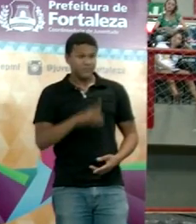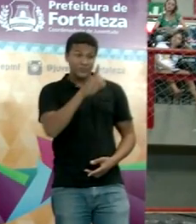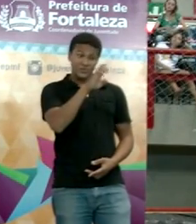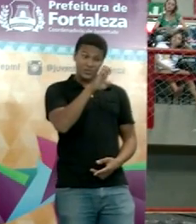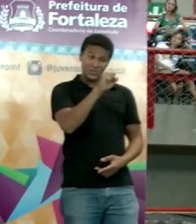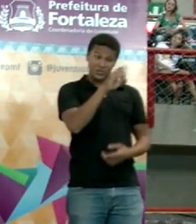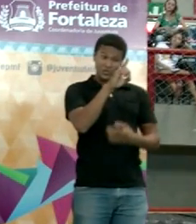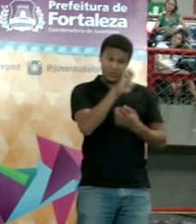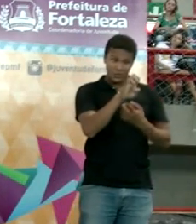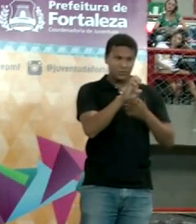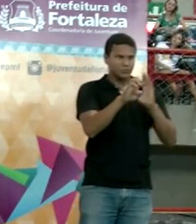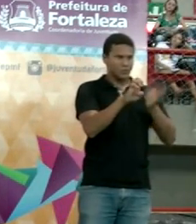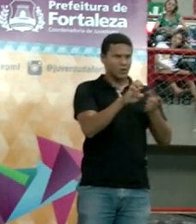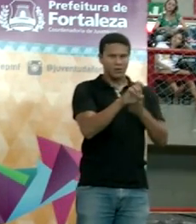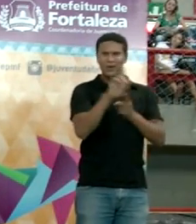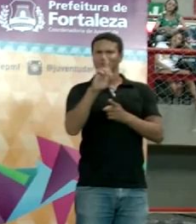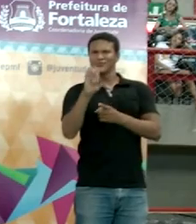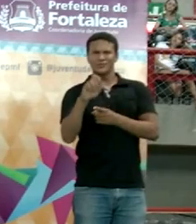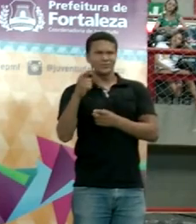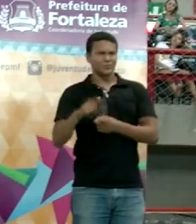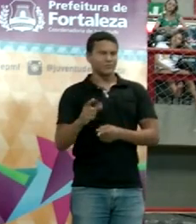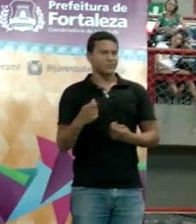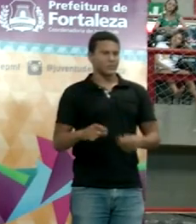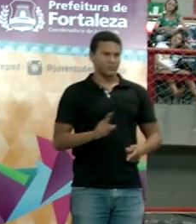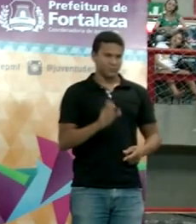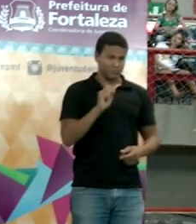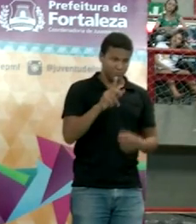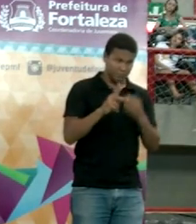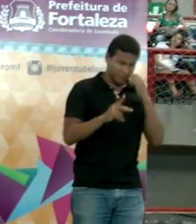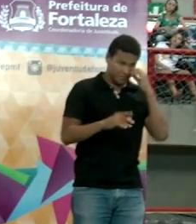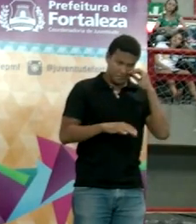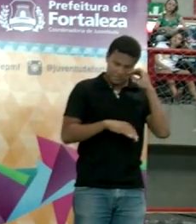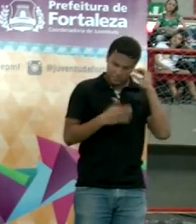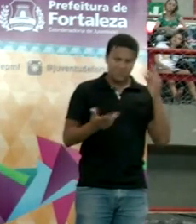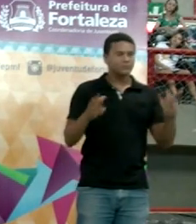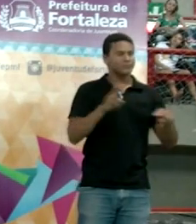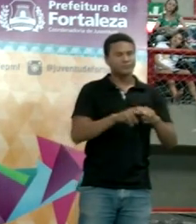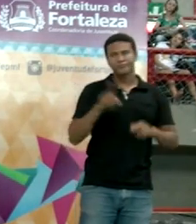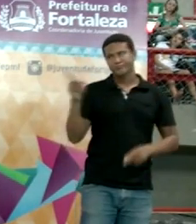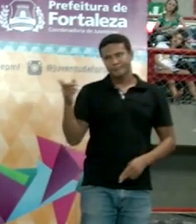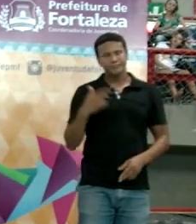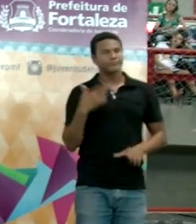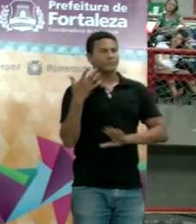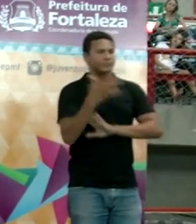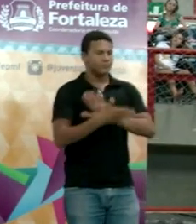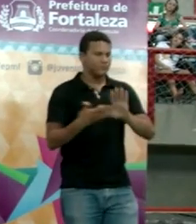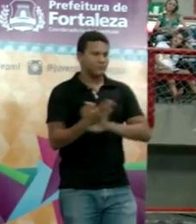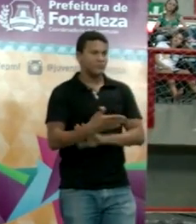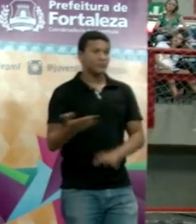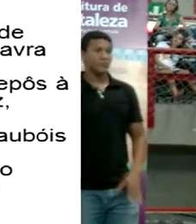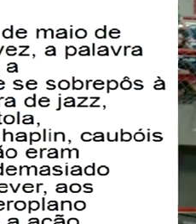bem? Então, voltando para o nosso texto. Então, cujo efeito foi tão surpreendente